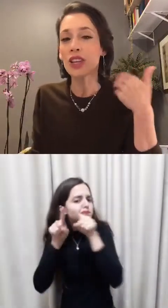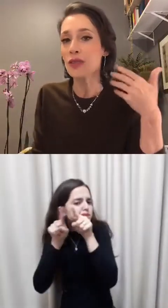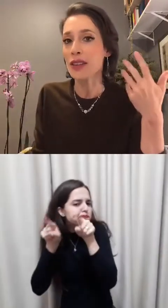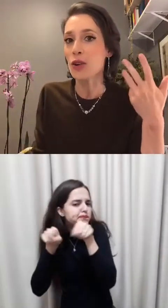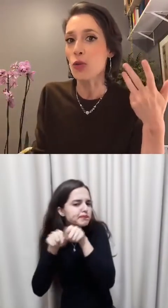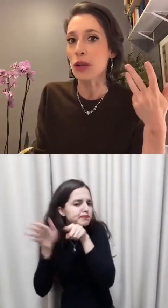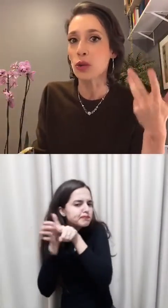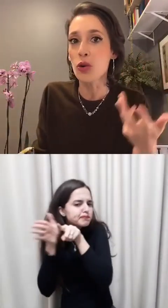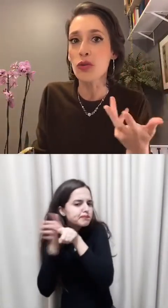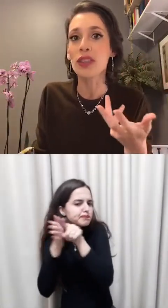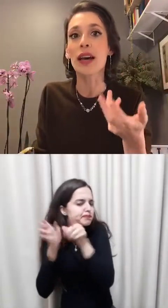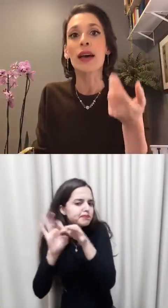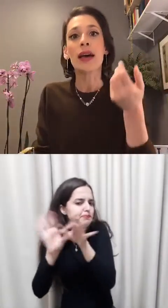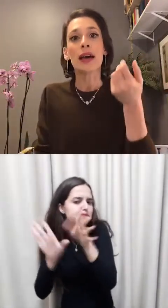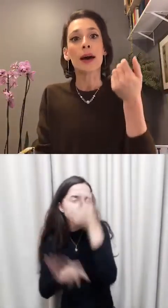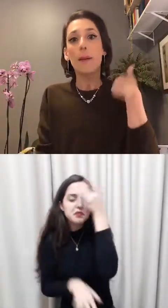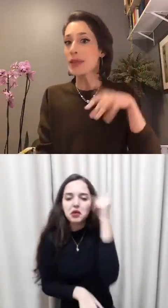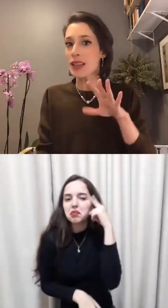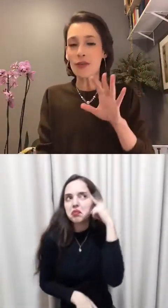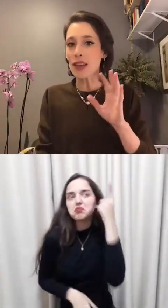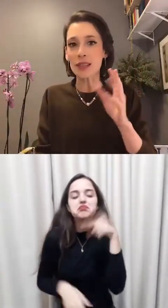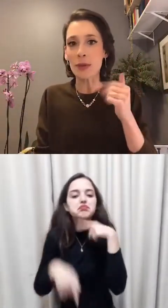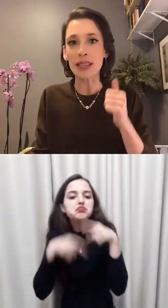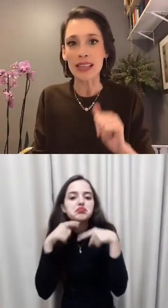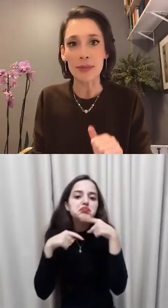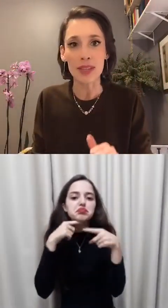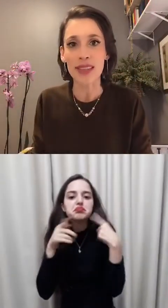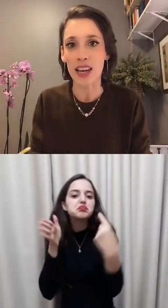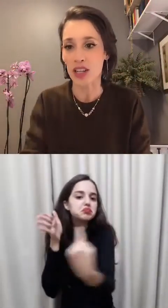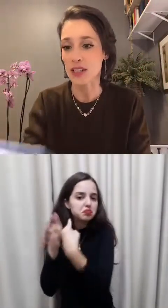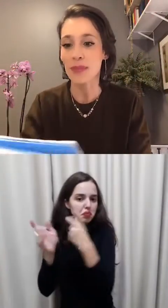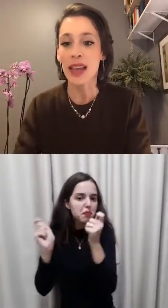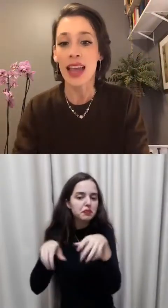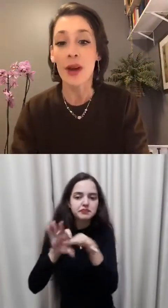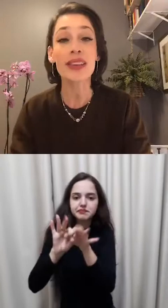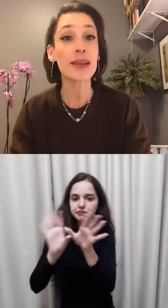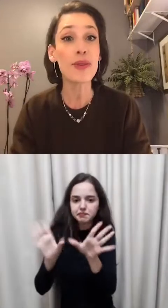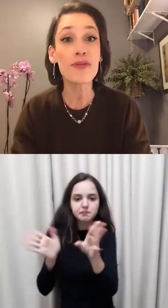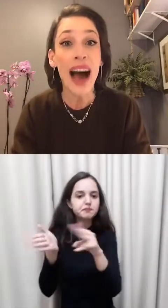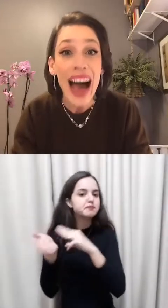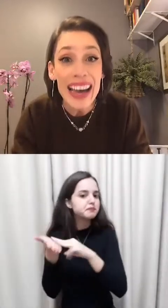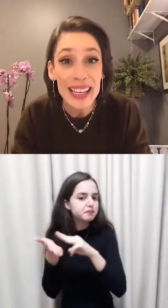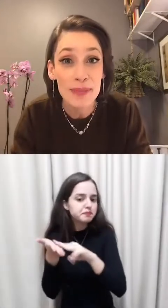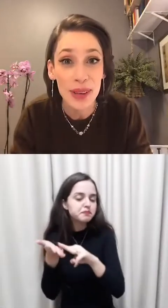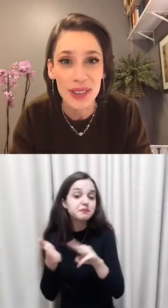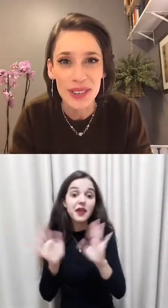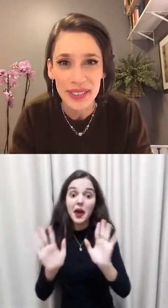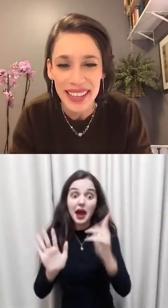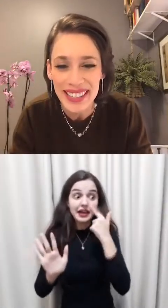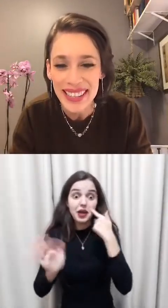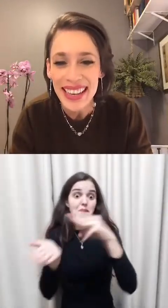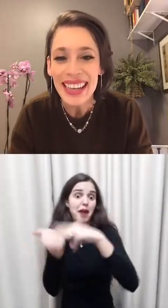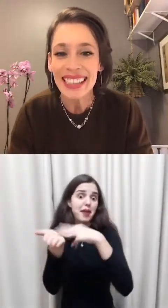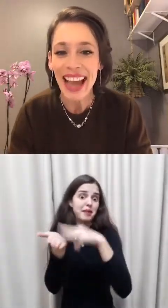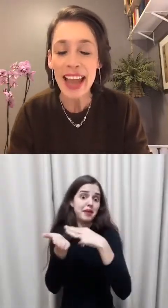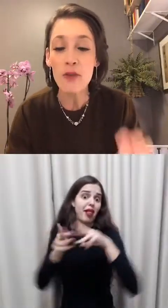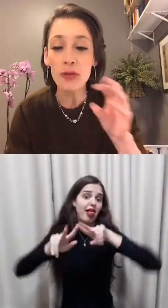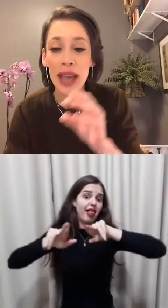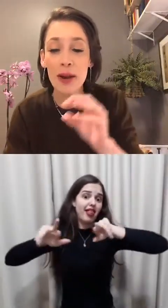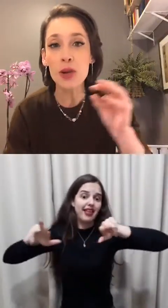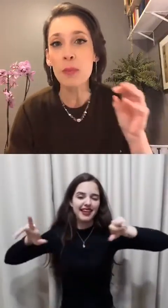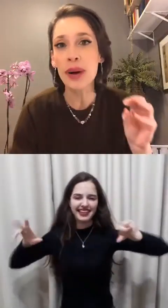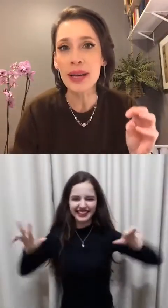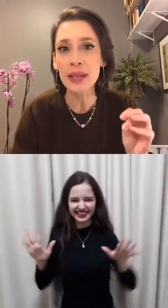quem tivesse alguma dúvida, me escrevesse, me mandasse mensagens. Eu recebi várias perguntas, tá? Eu